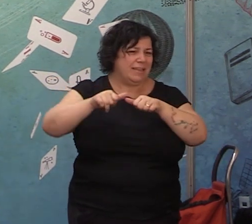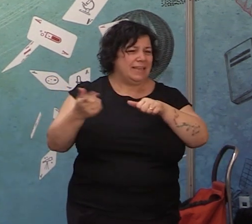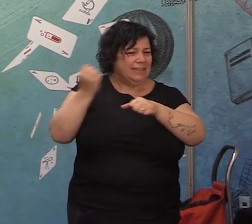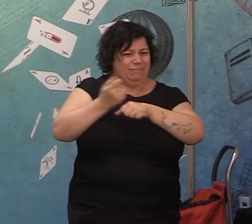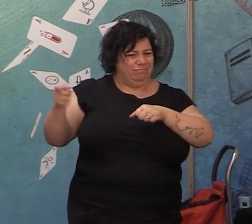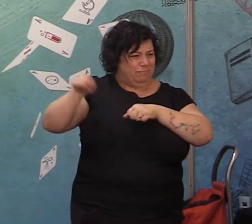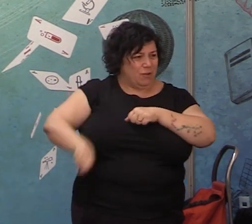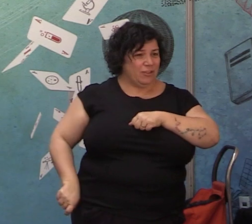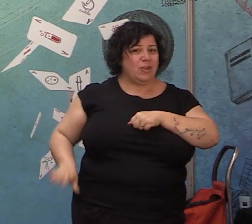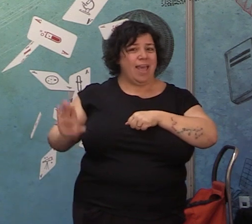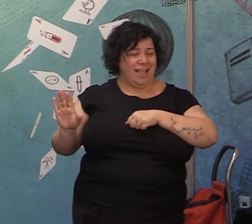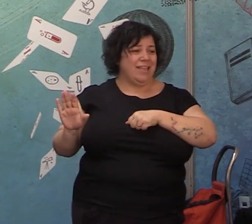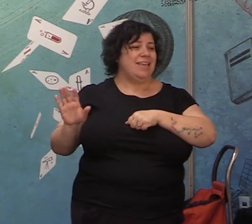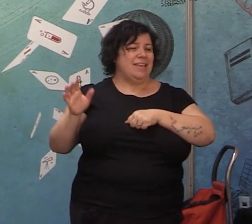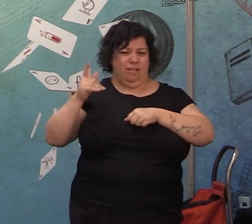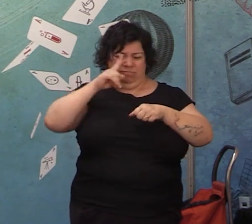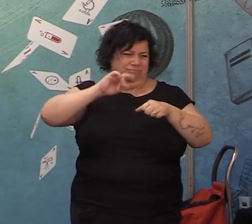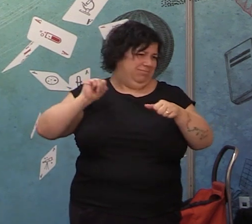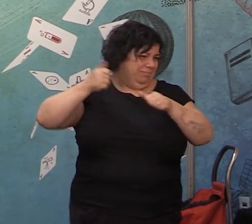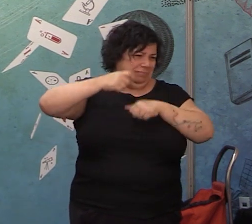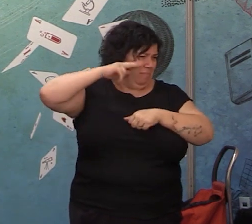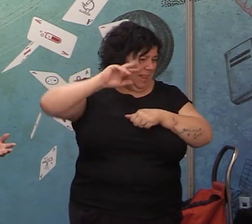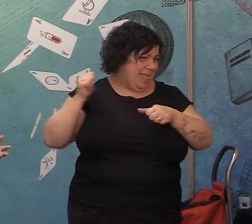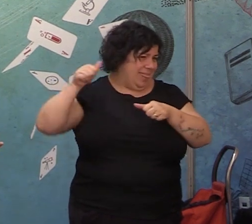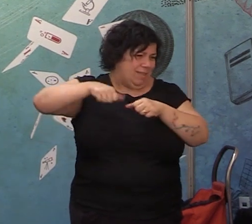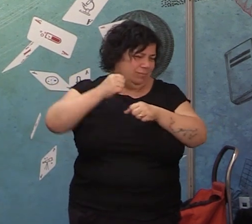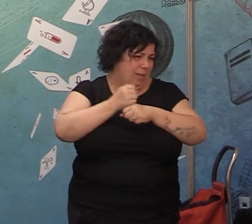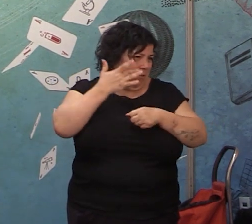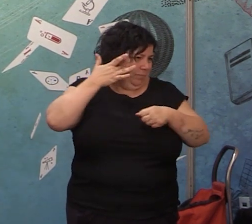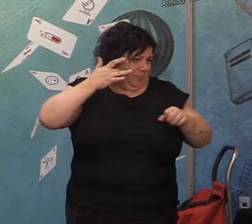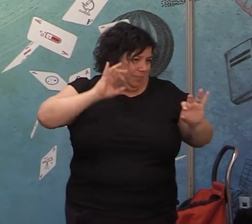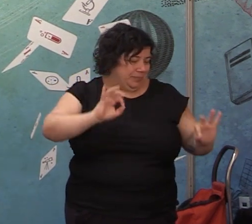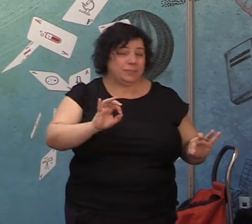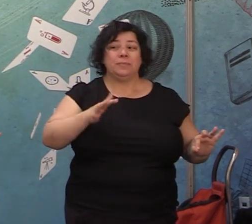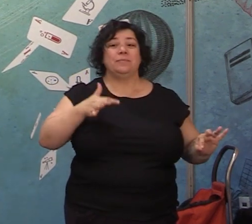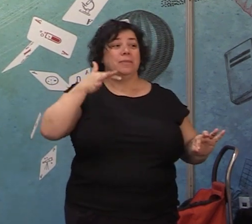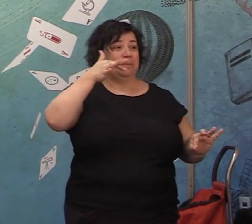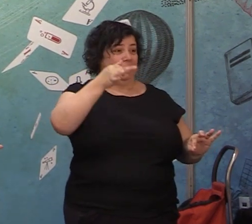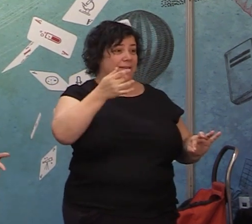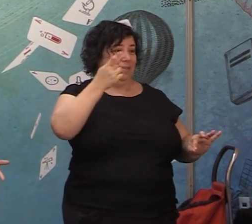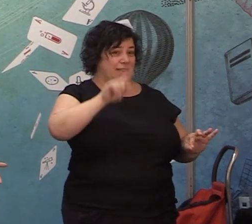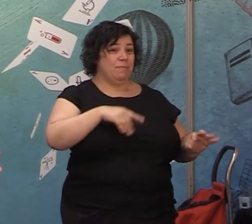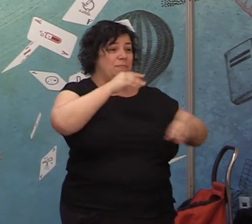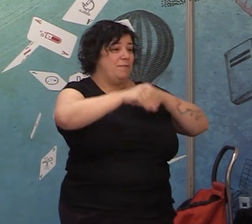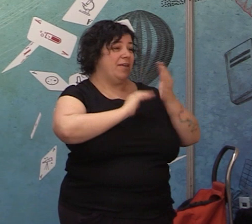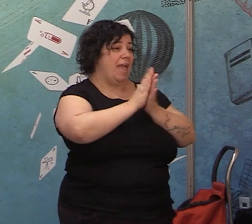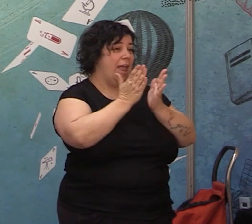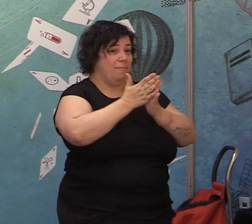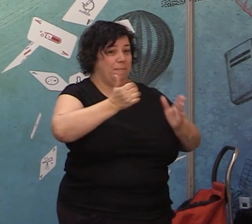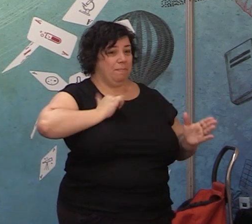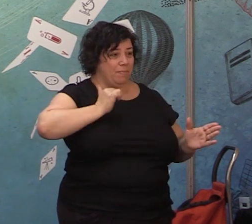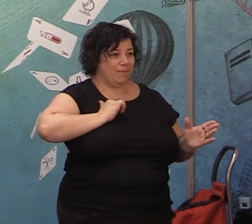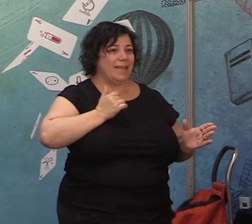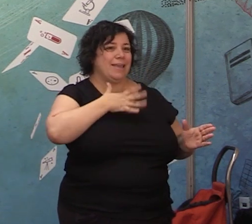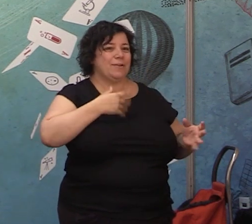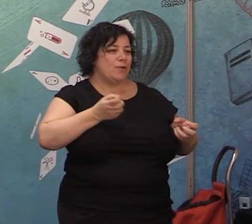profesional y en muchísimos años de experiencia y de un trabajo impecable. Y además, aprovechando que es la Feria del Libro, me